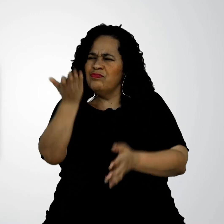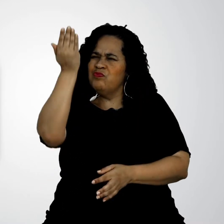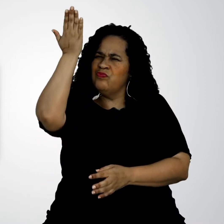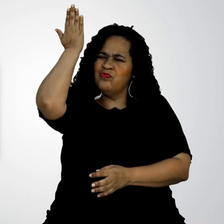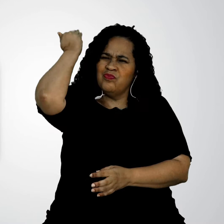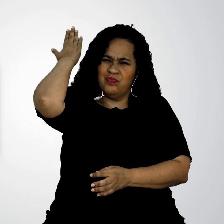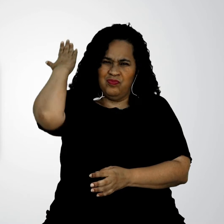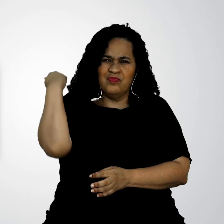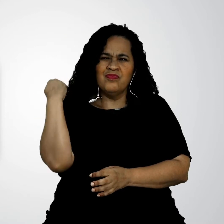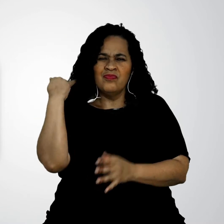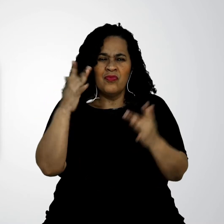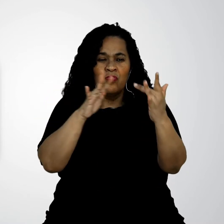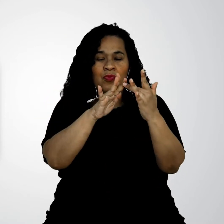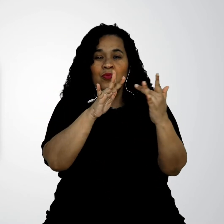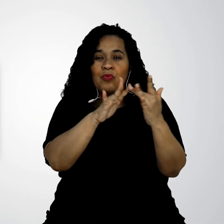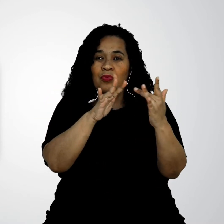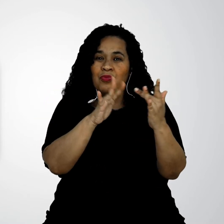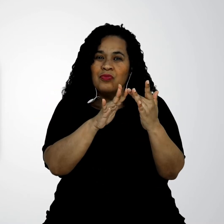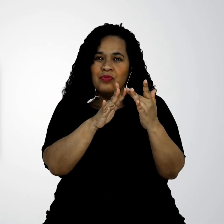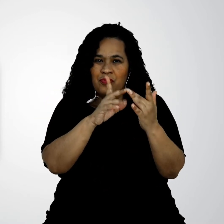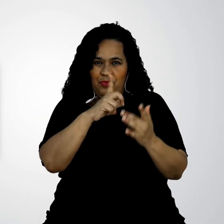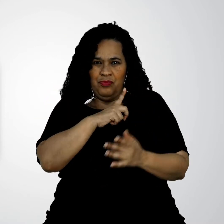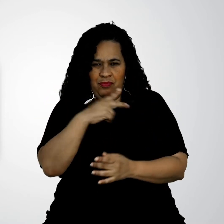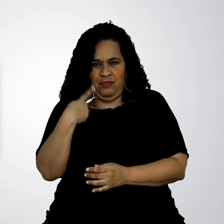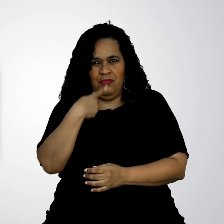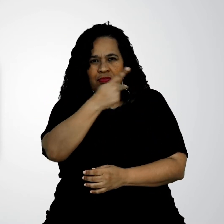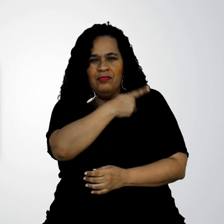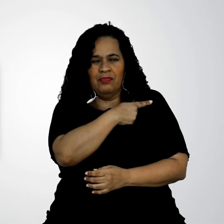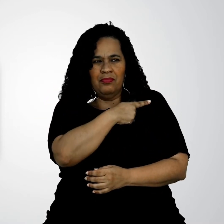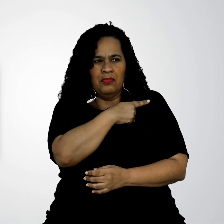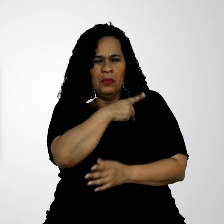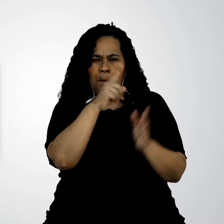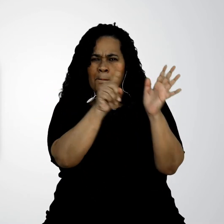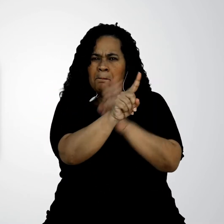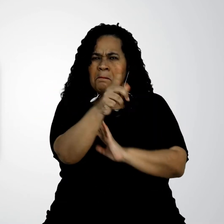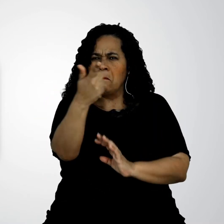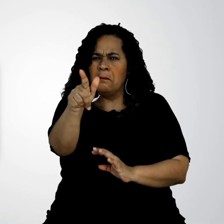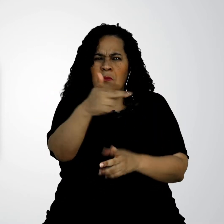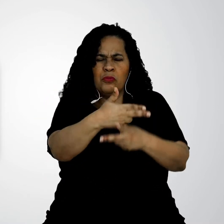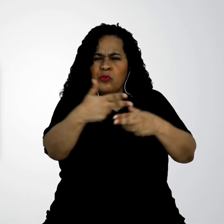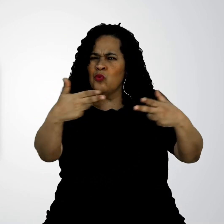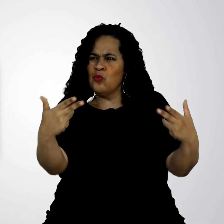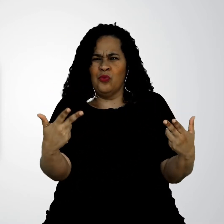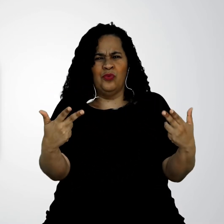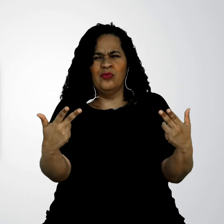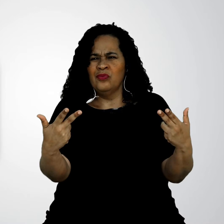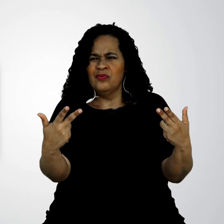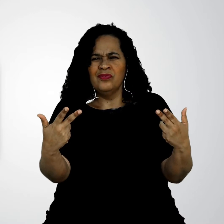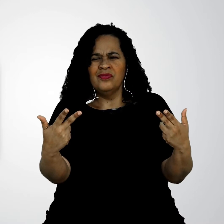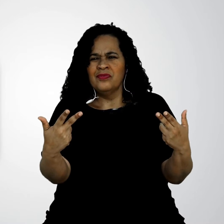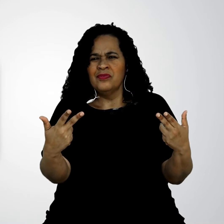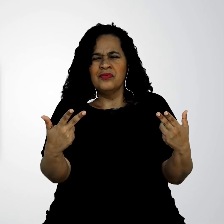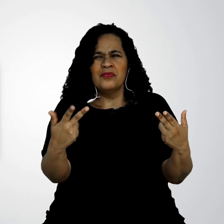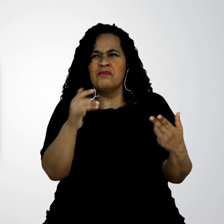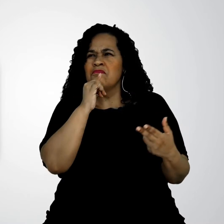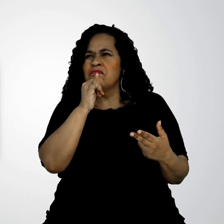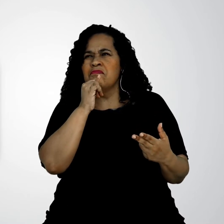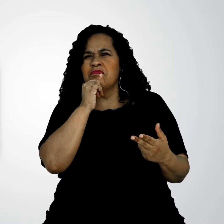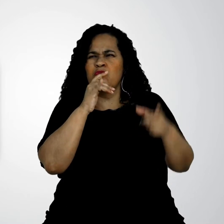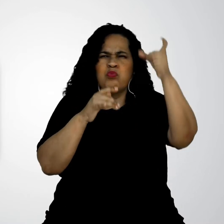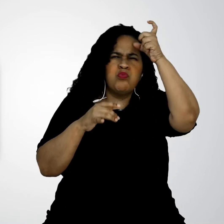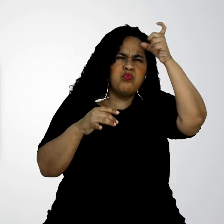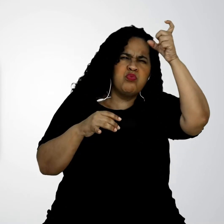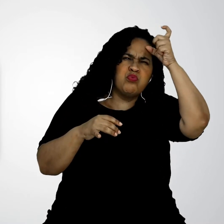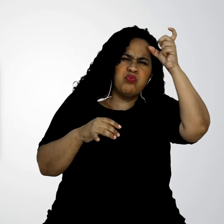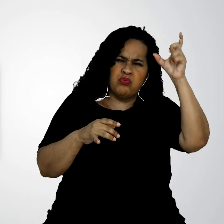esse primeiro contato que uma pessoa tivesse com um pastor e tal, ela faria outras perguntas. Sim. Ela queria saber a existência do diabo, se o